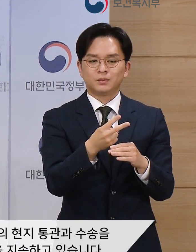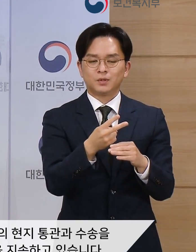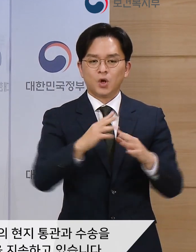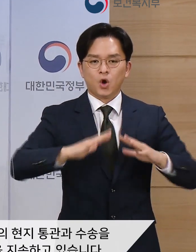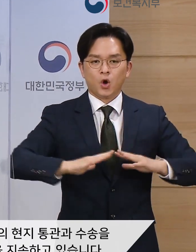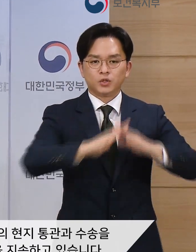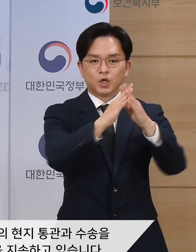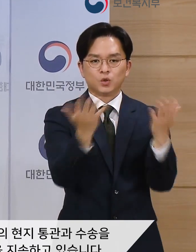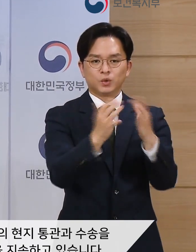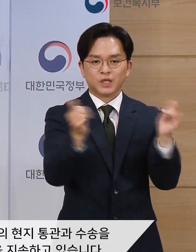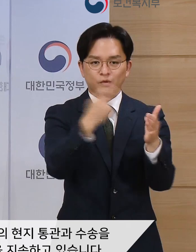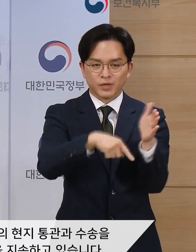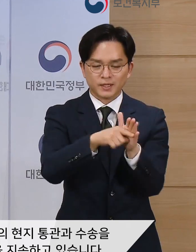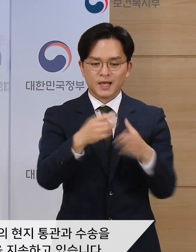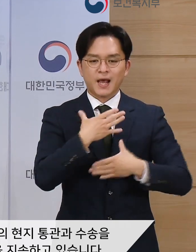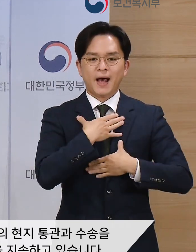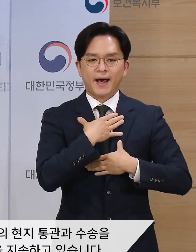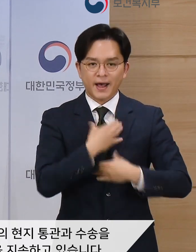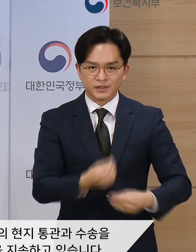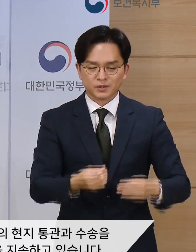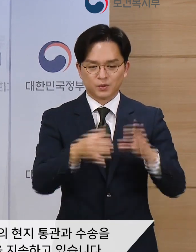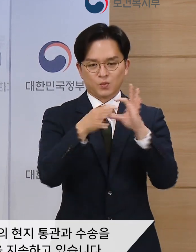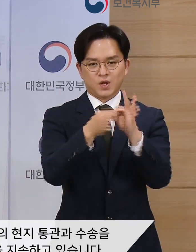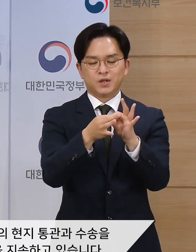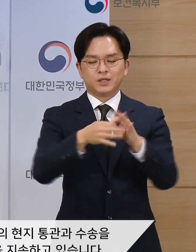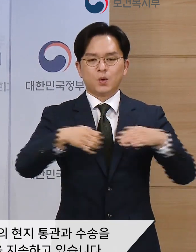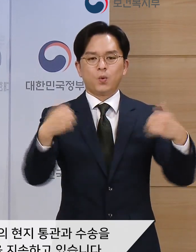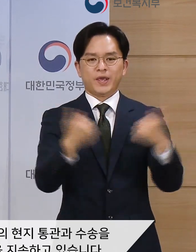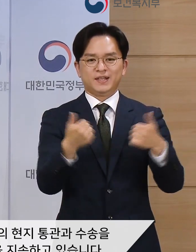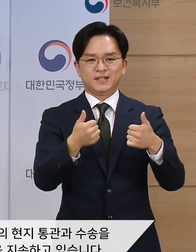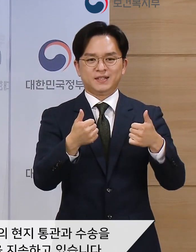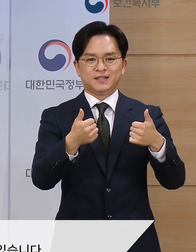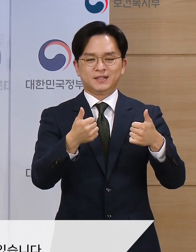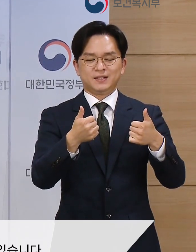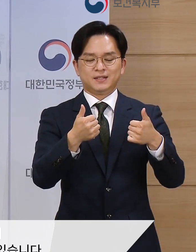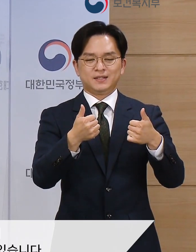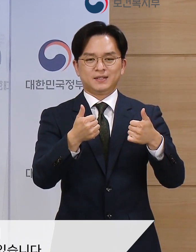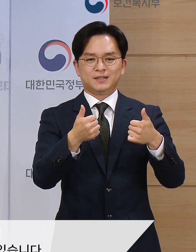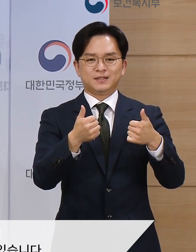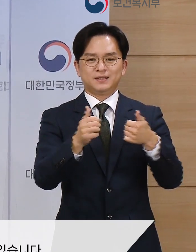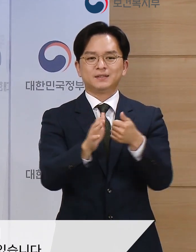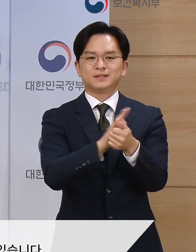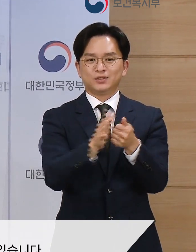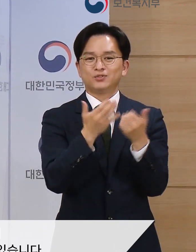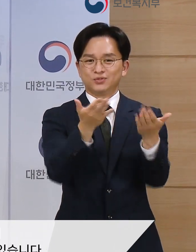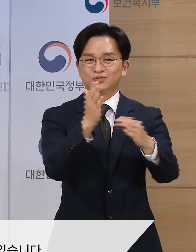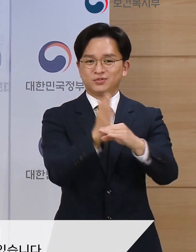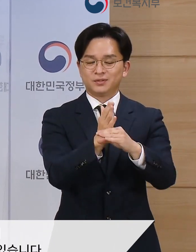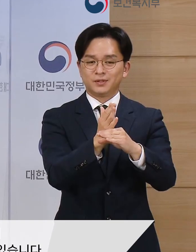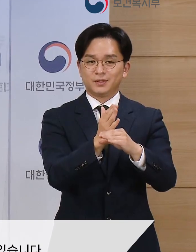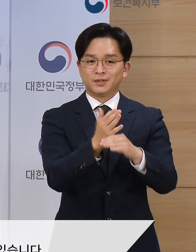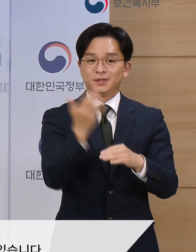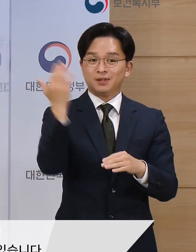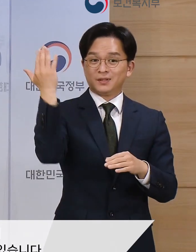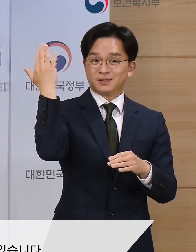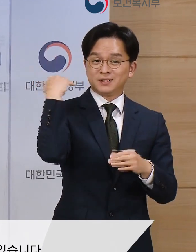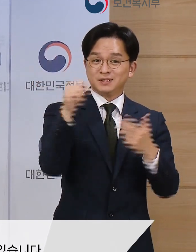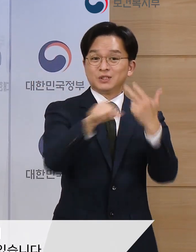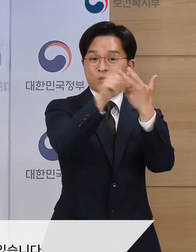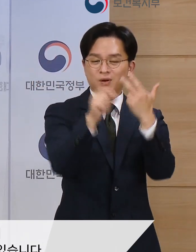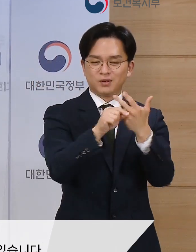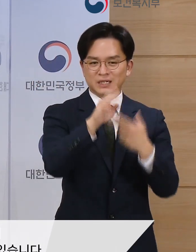상시 개최 등 현장 소통을 지속하고 있습니다. 지난 7월에는 이라크 건설